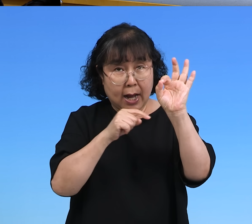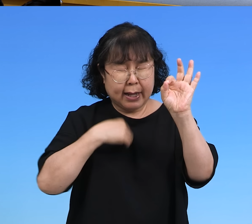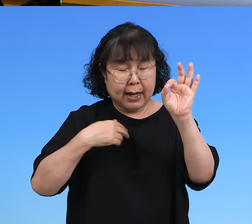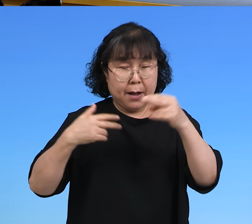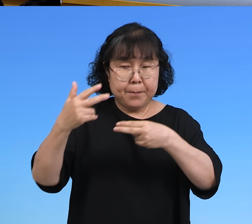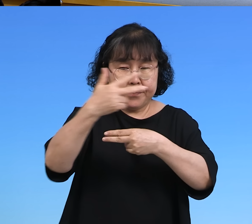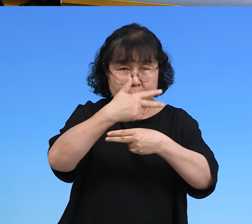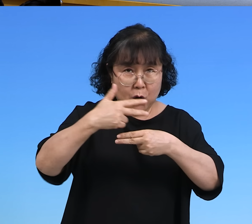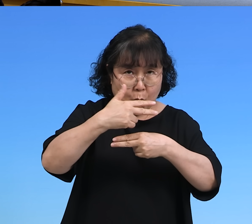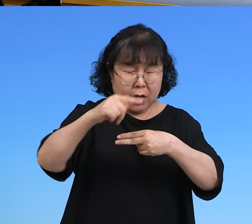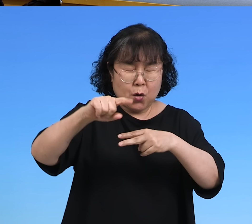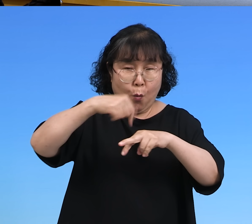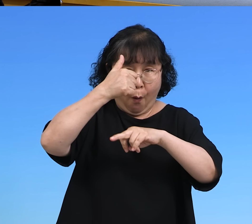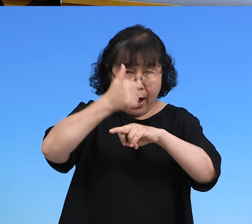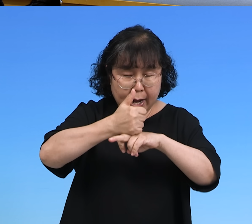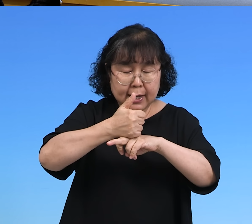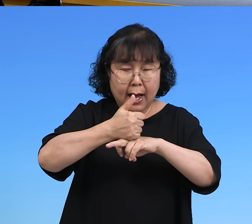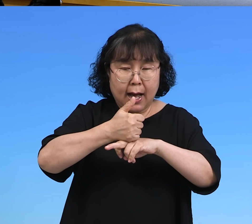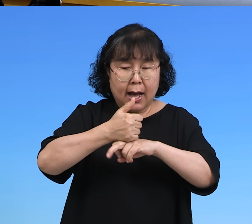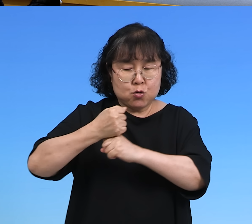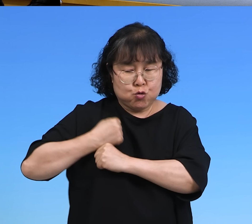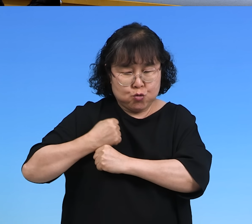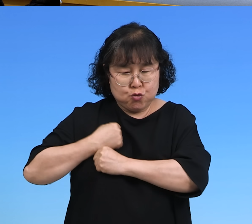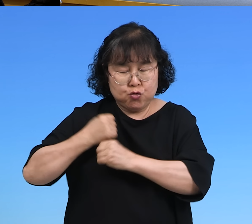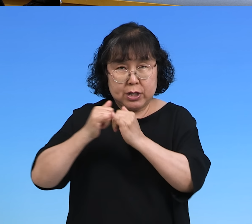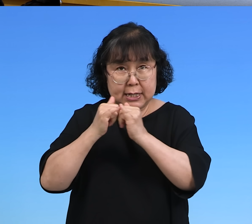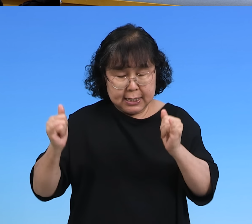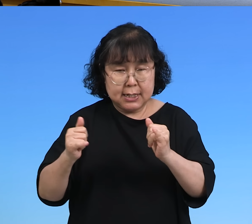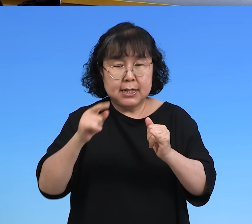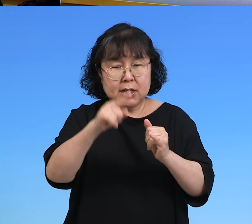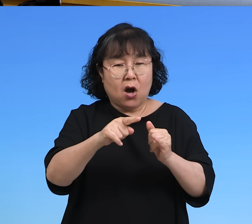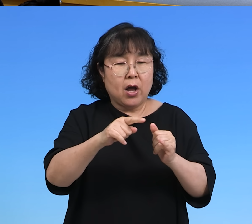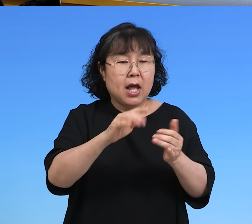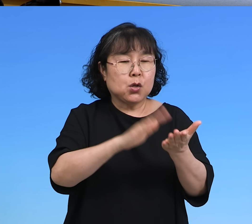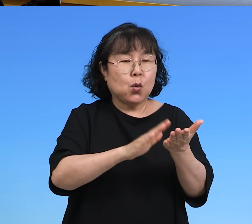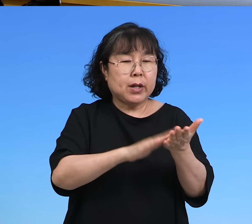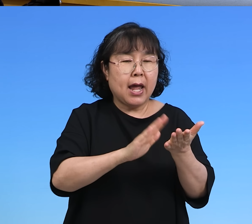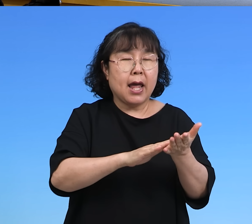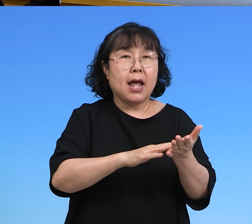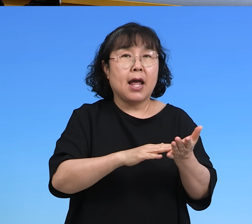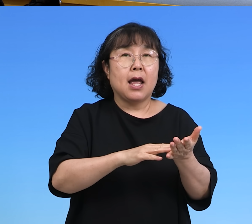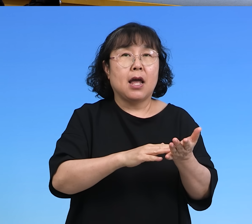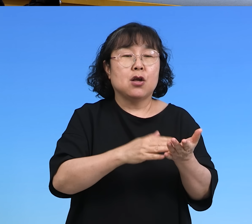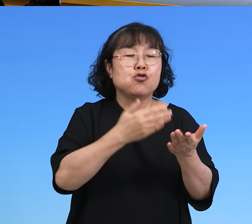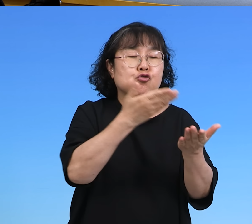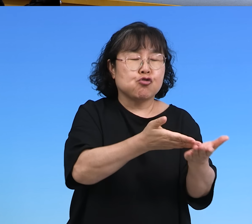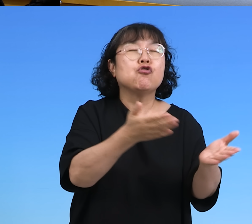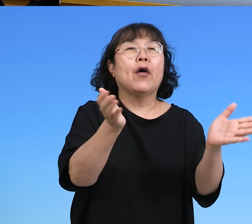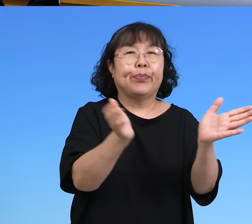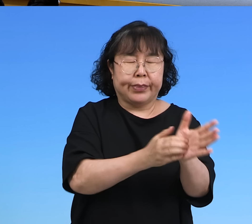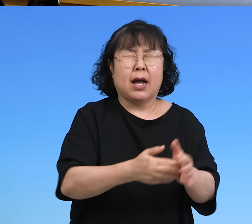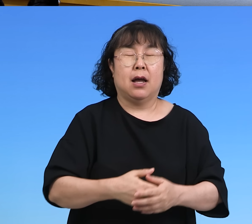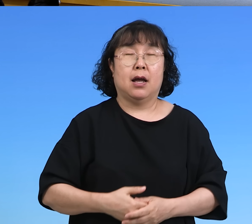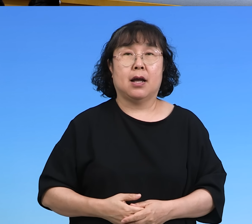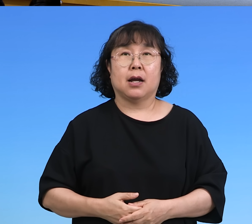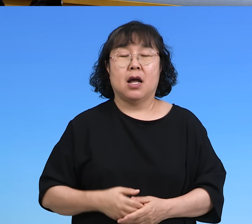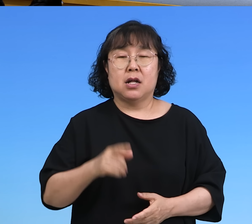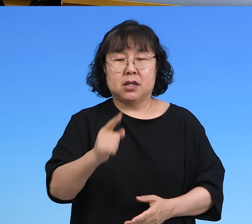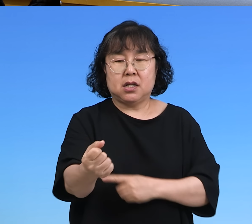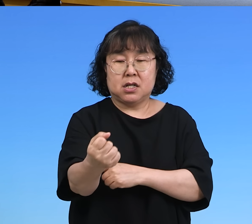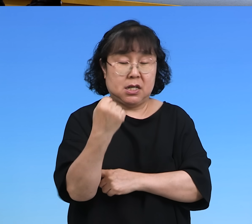내가 여리고와 그 왕과 용사들을 너의 손에 이미 넘겨주었다. 과거형이에요. 뭘 의미합니까? 니들